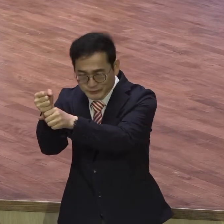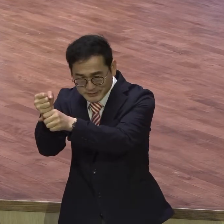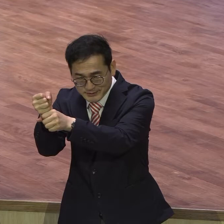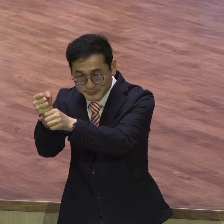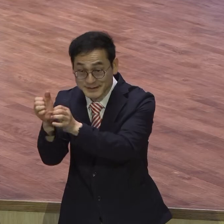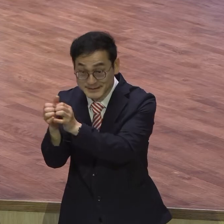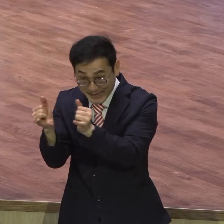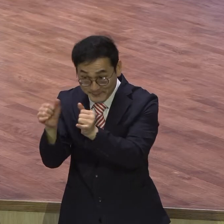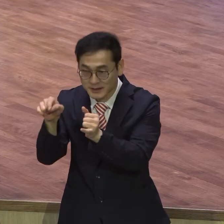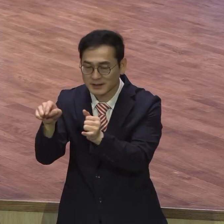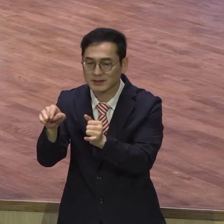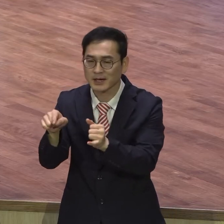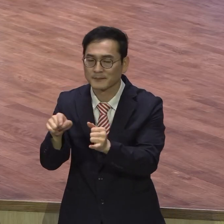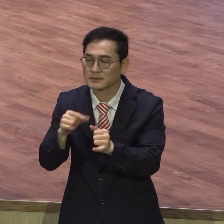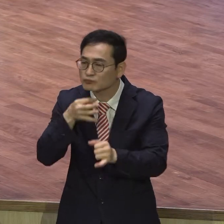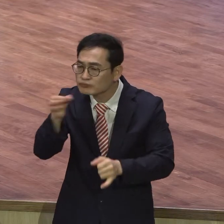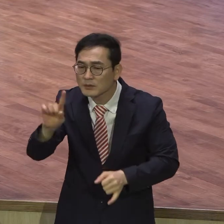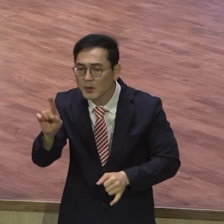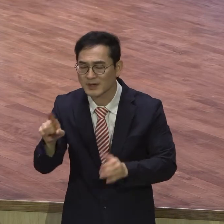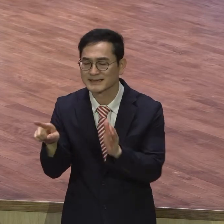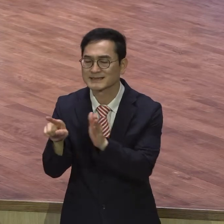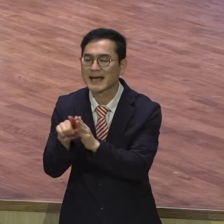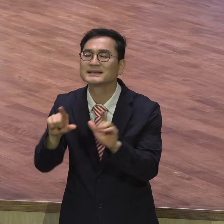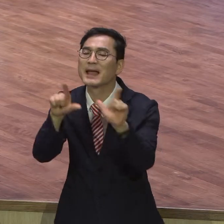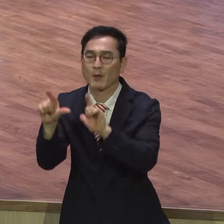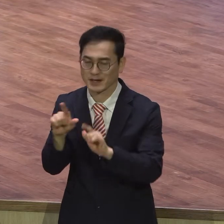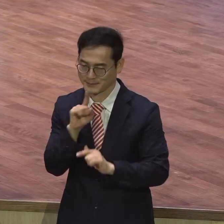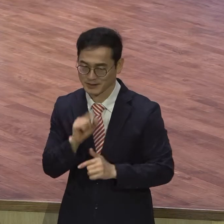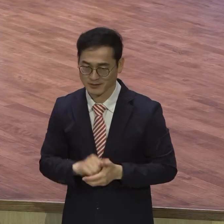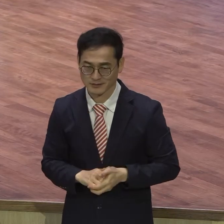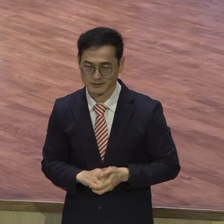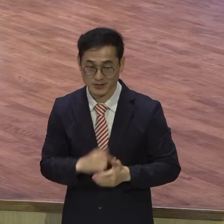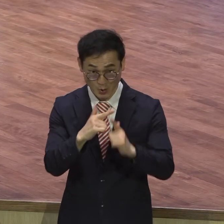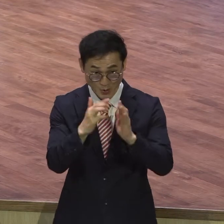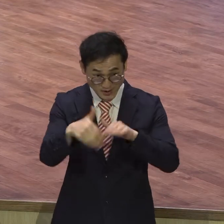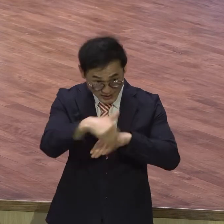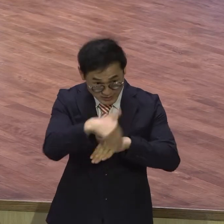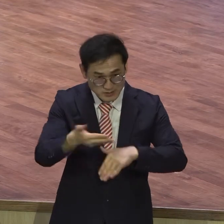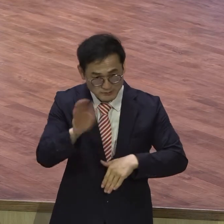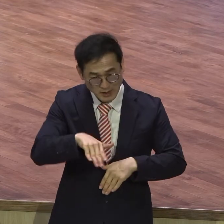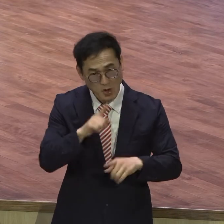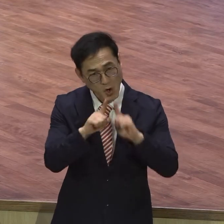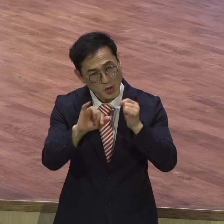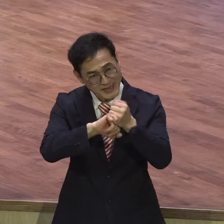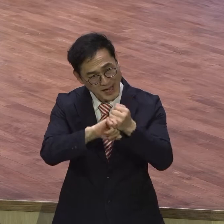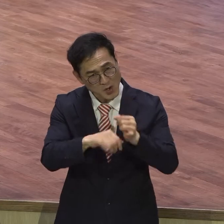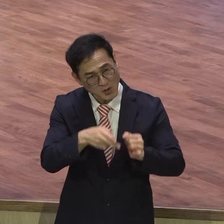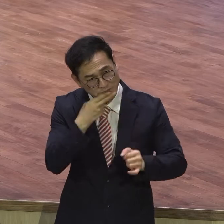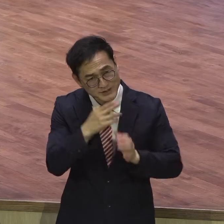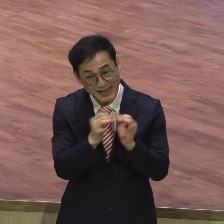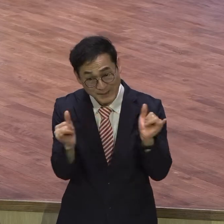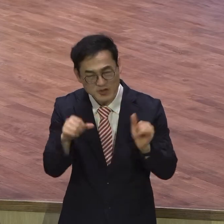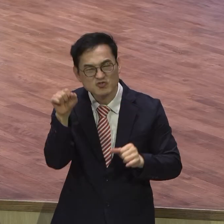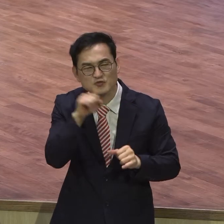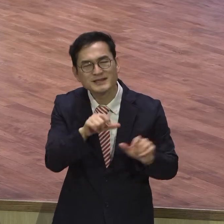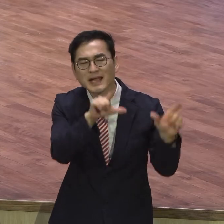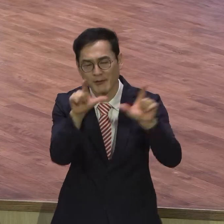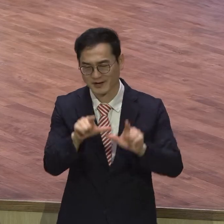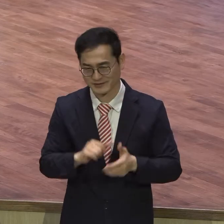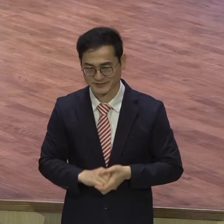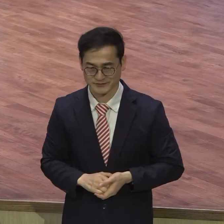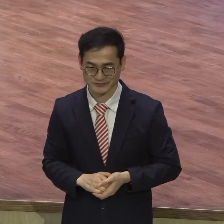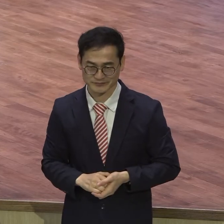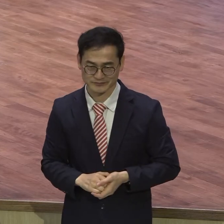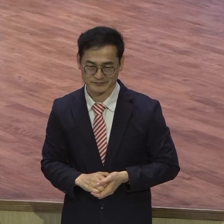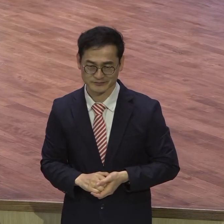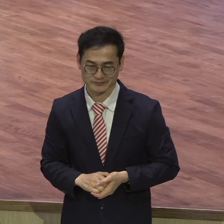신앙생활이라 그럽니다 그런데 교회를 다니면서도 언약이 없는 사람은 취미생활이라 그렇게 말하죠 그냥 교회에 다니는